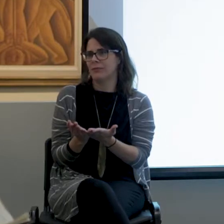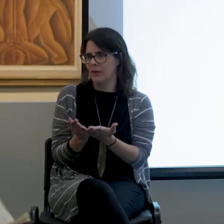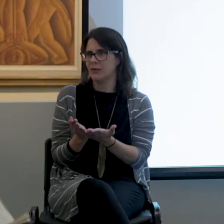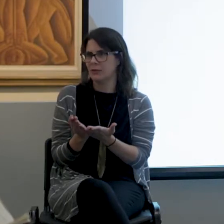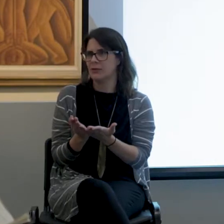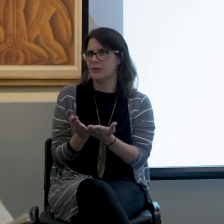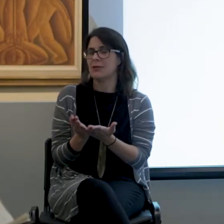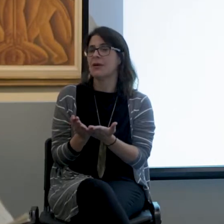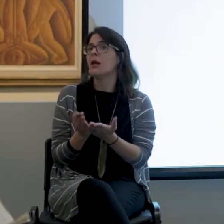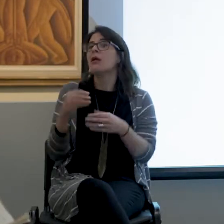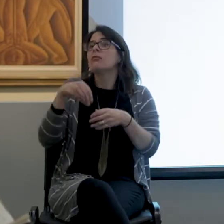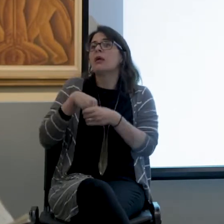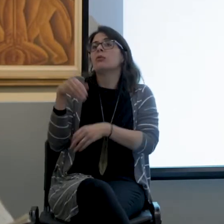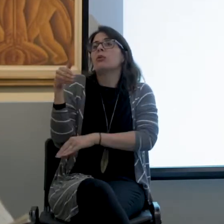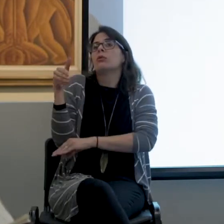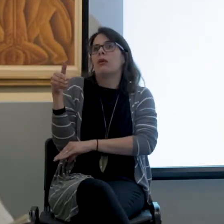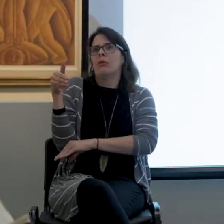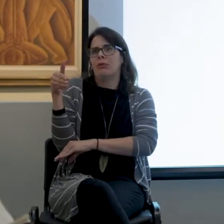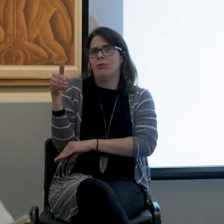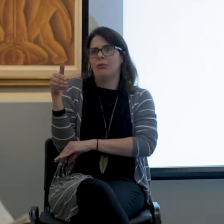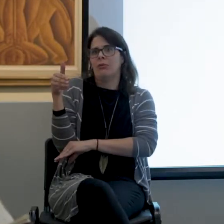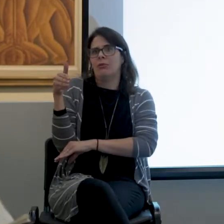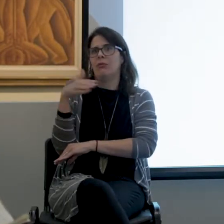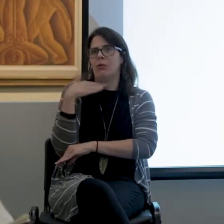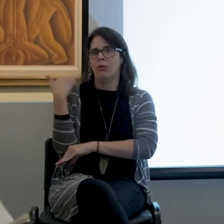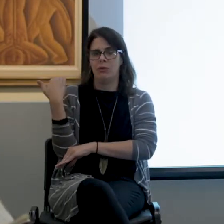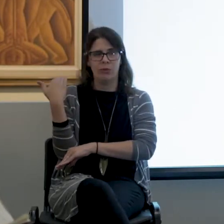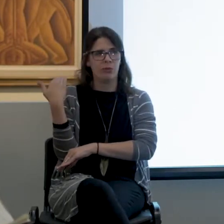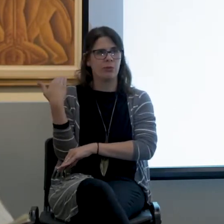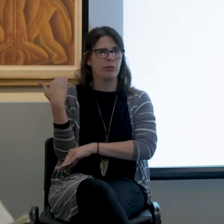Num hotel, delirando.